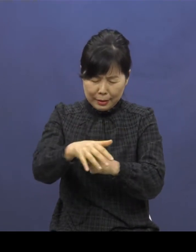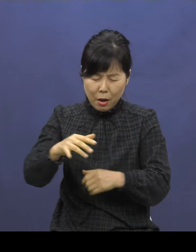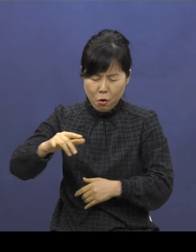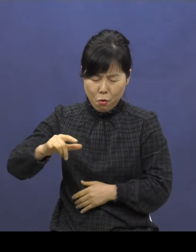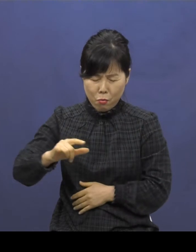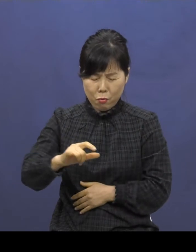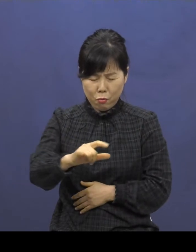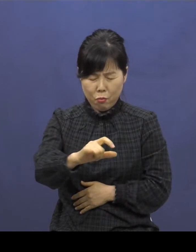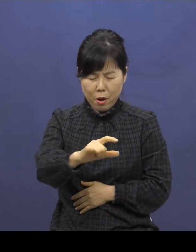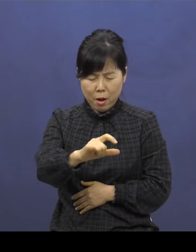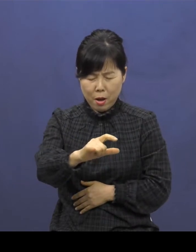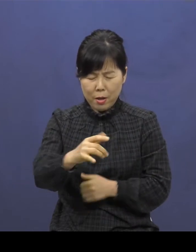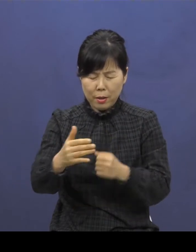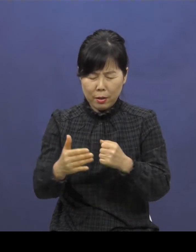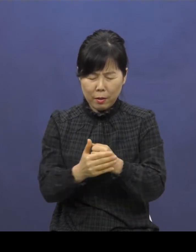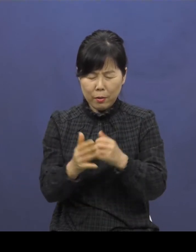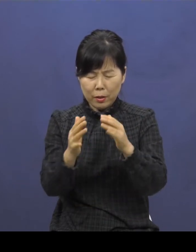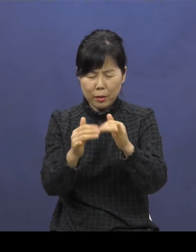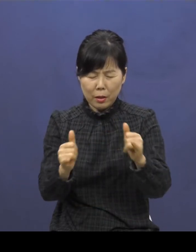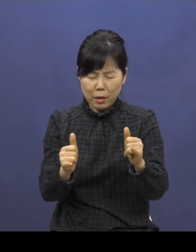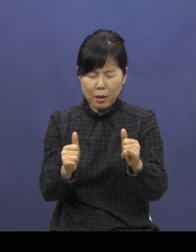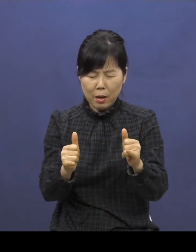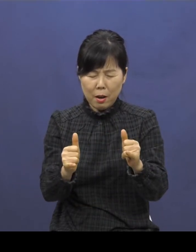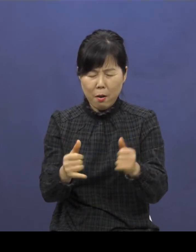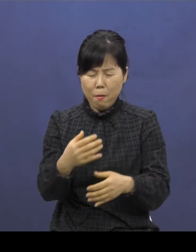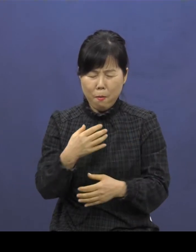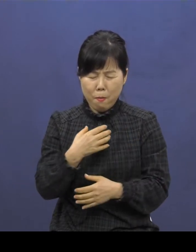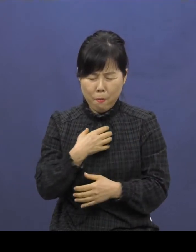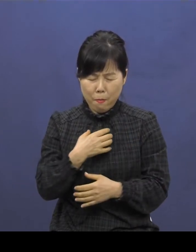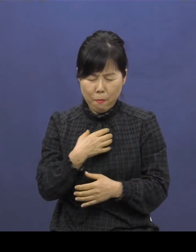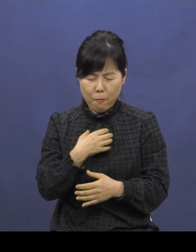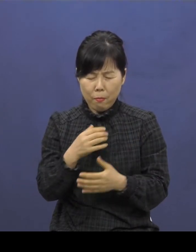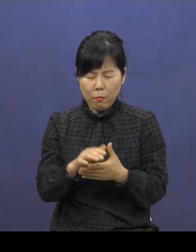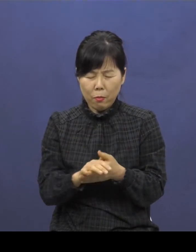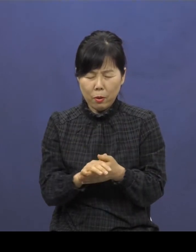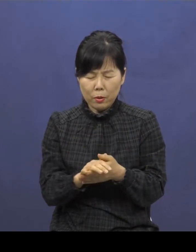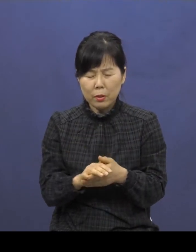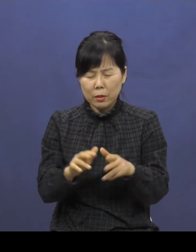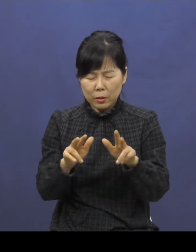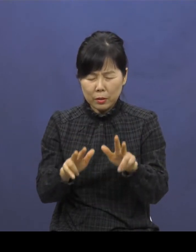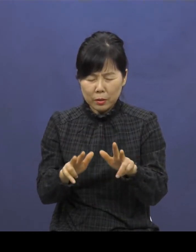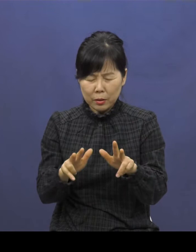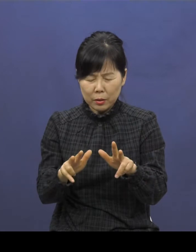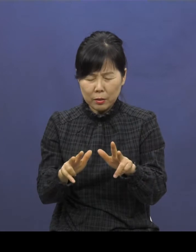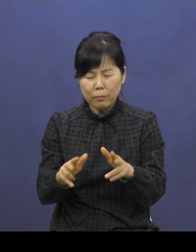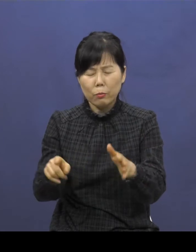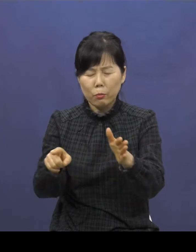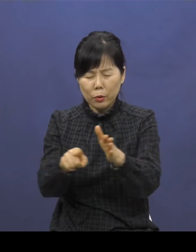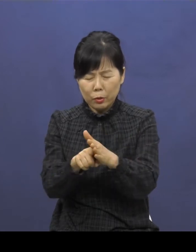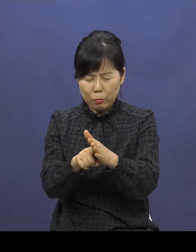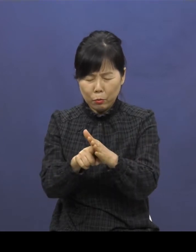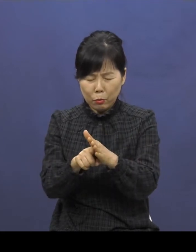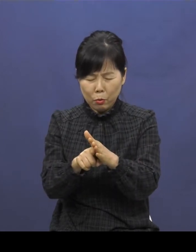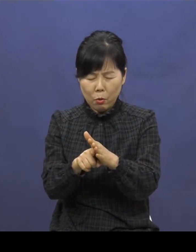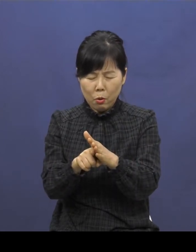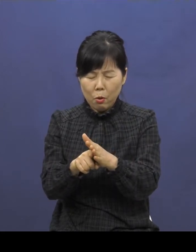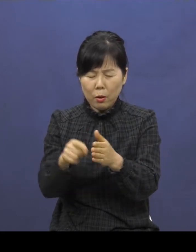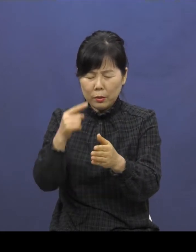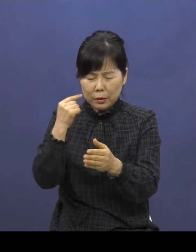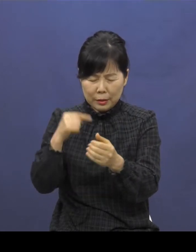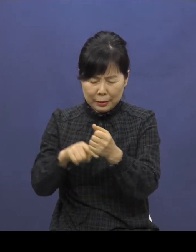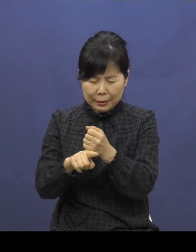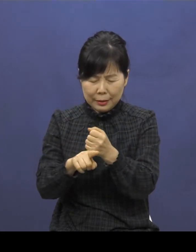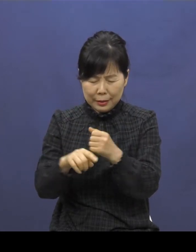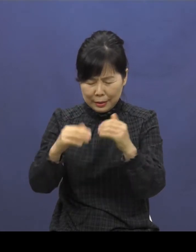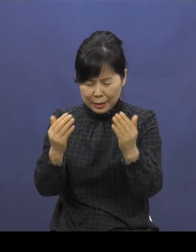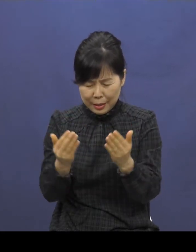코로나19로 많은 인명피해와 수많은 사람들이 고통하며 긴장하고 있는 이 시대에 믿음으로 우리가 마음과 뜻을 다하여 기도를 쉬지